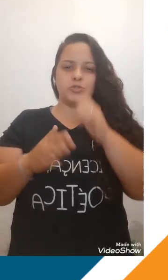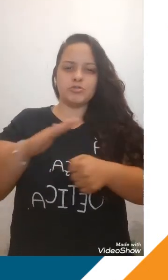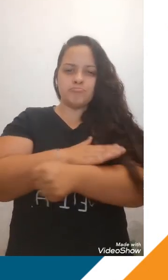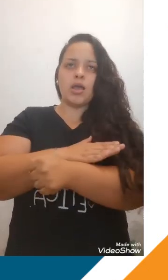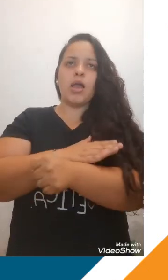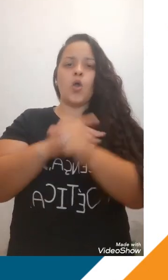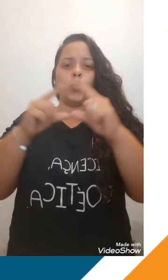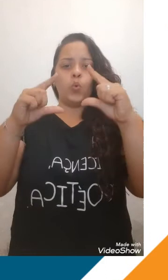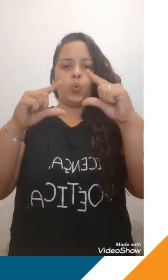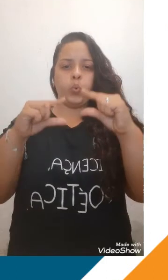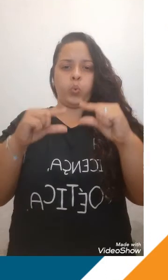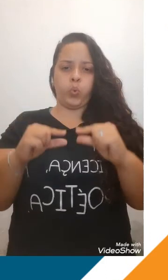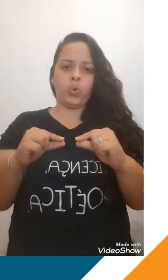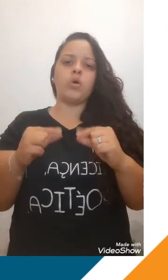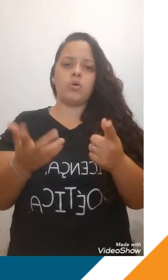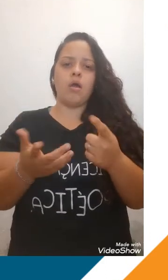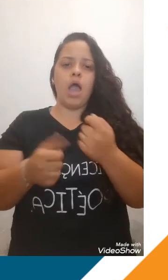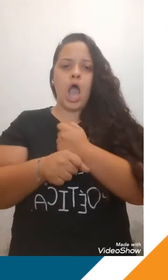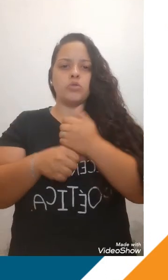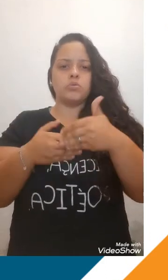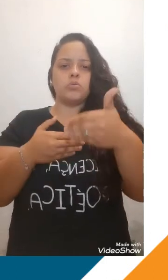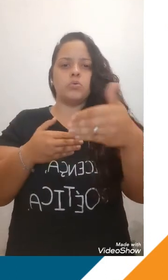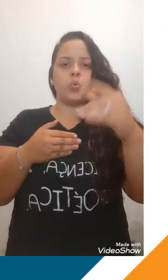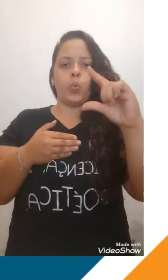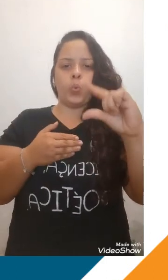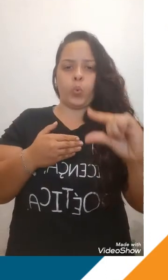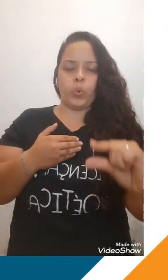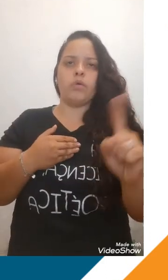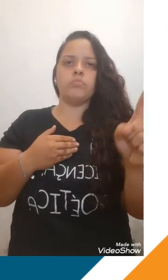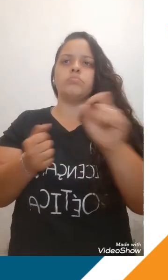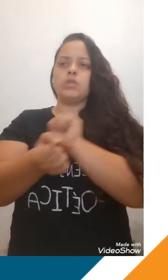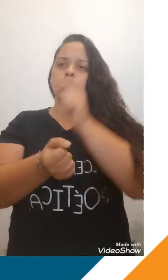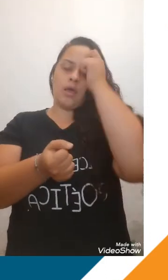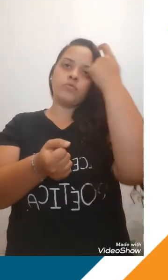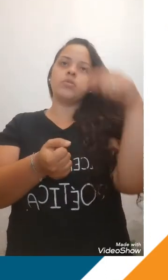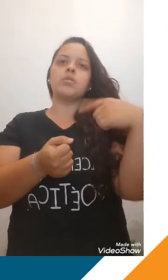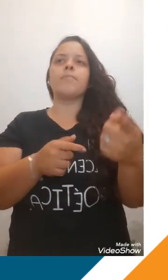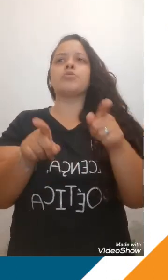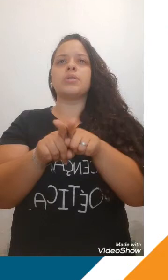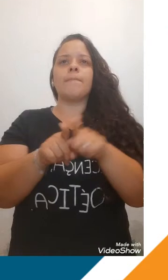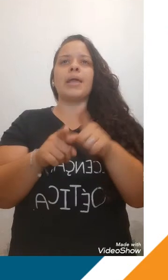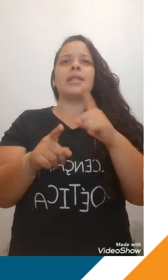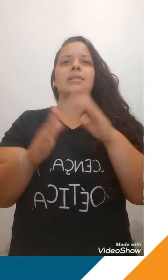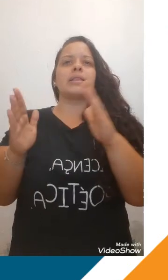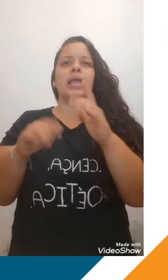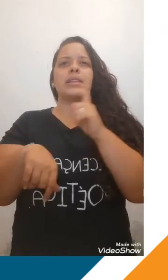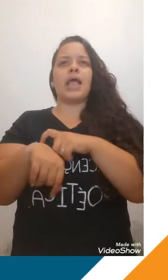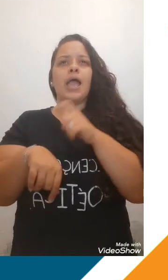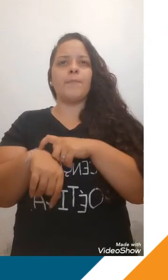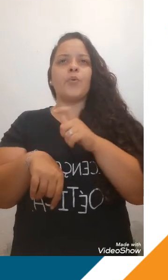Diminuiu. Nesse momento, outra coisa importante é, a partir desse tempo apresentado, né, 1845 a